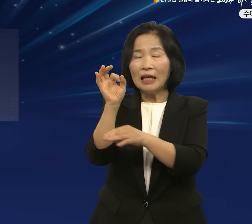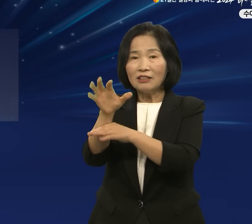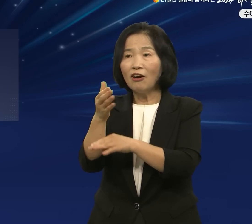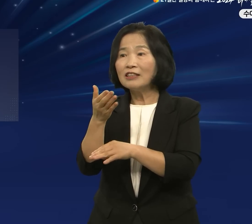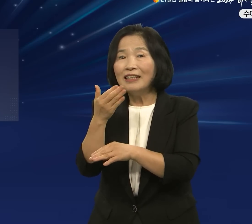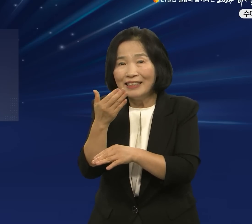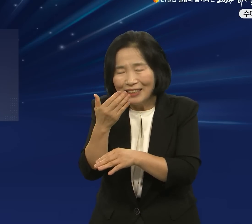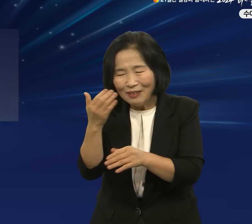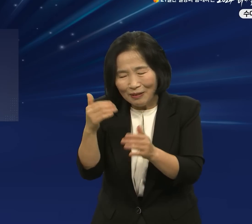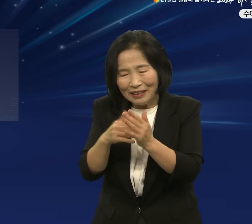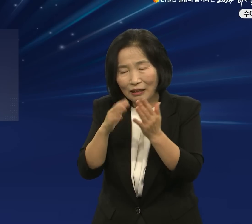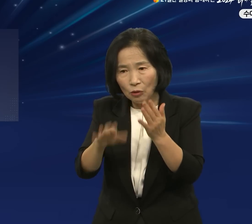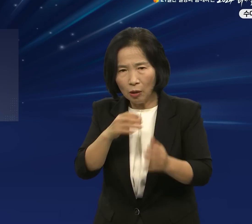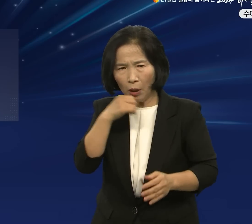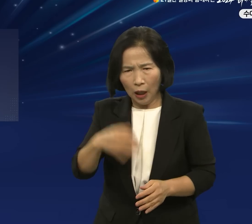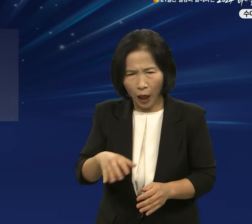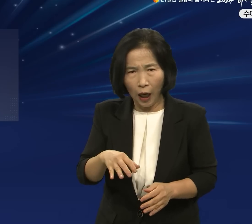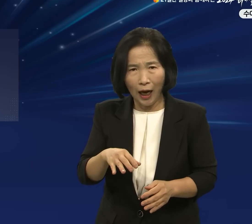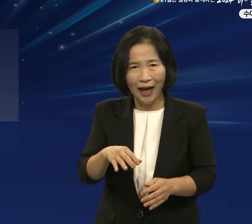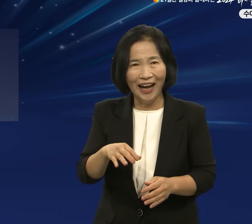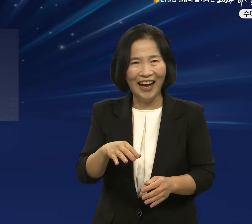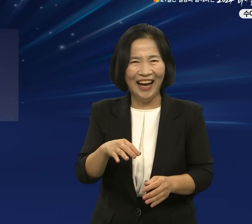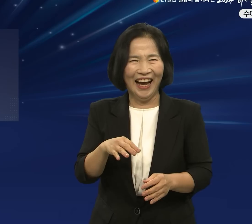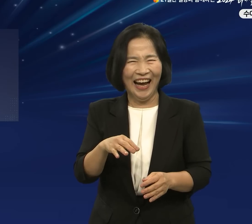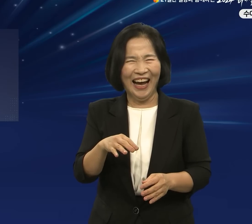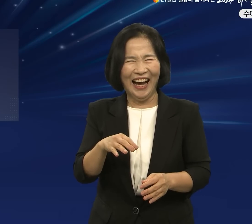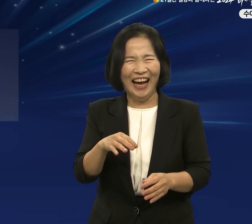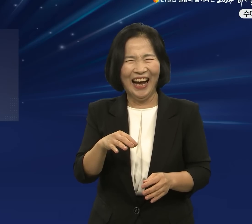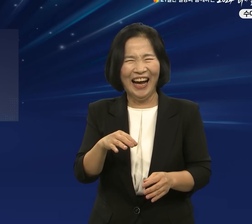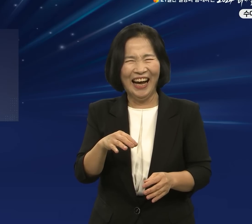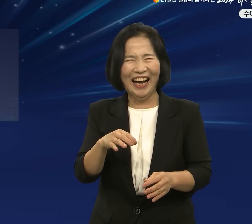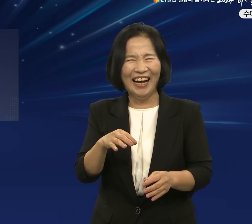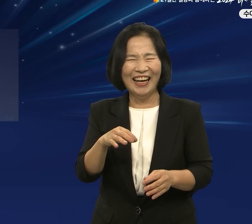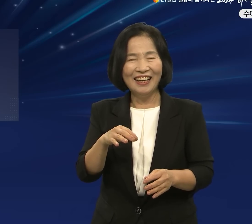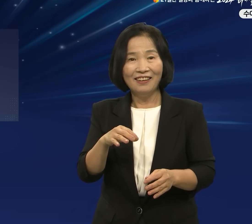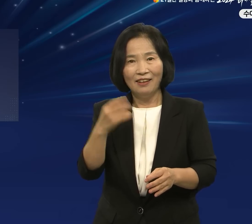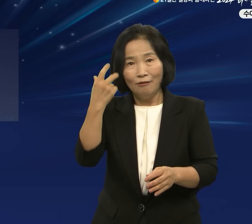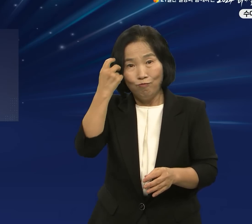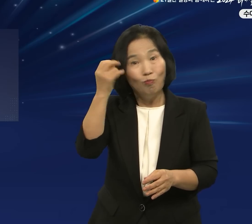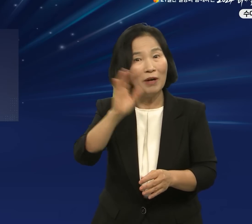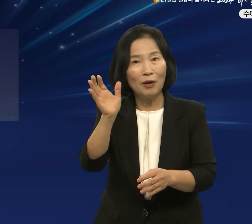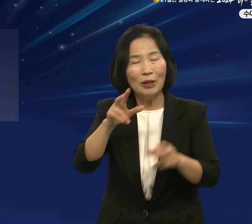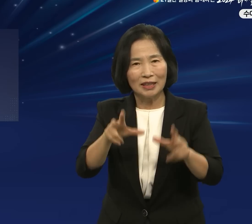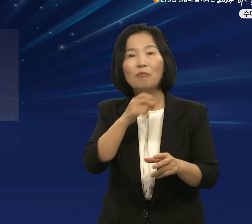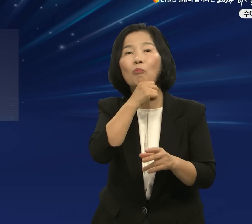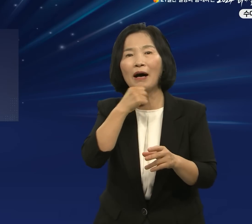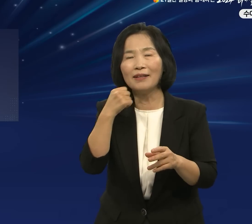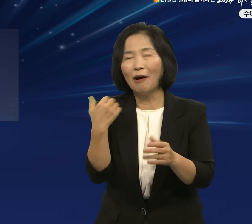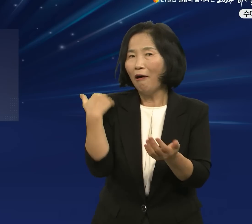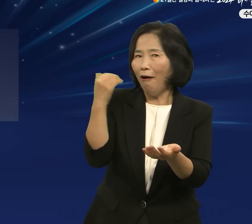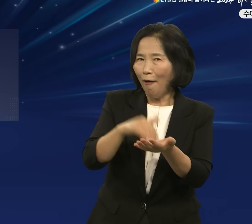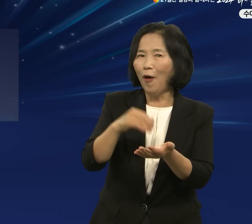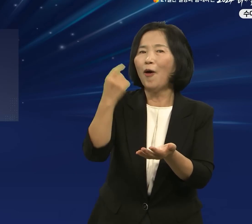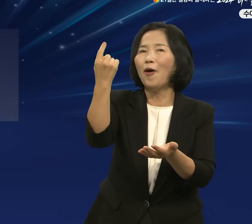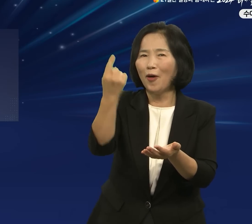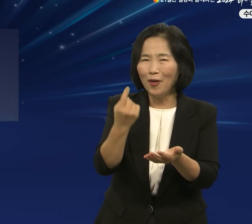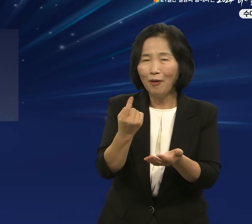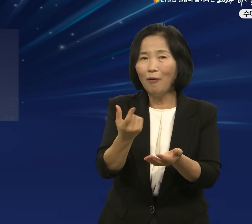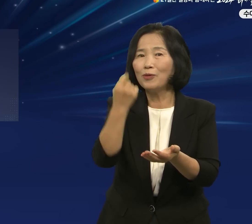속상하신 고객들은 어서 돌아오시기를 바랍니다. 어서 돌아만